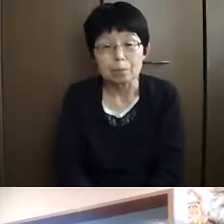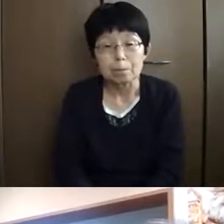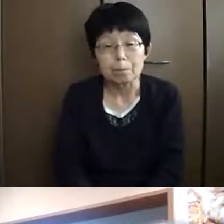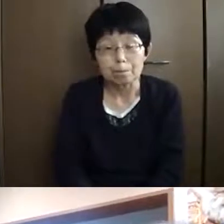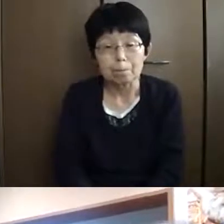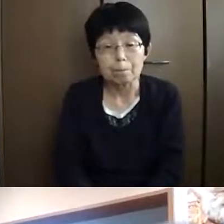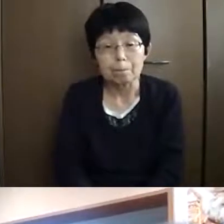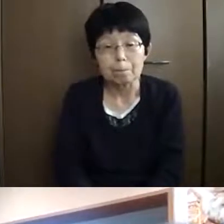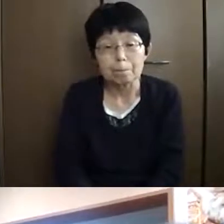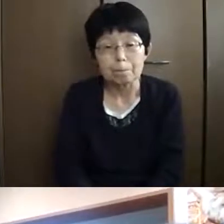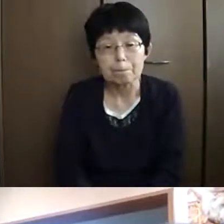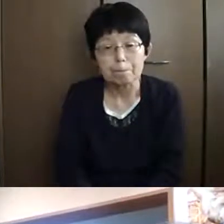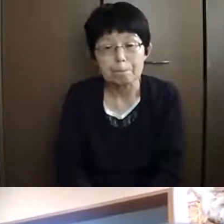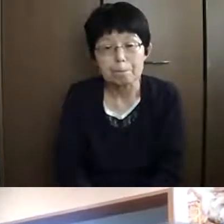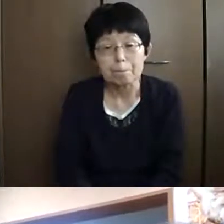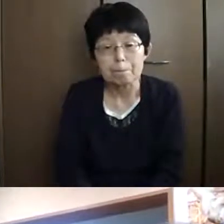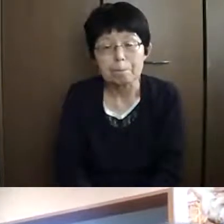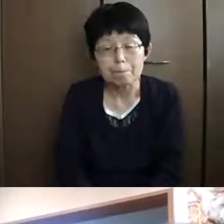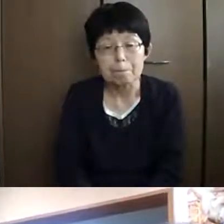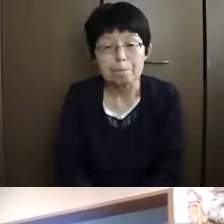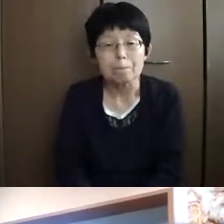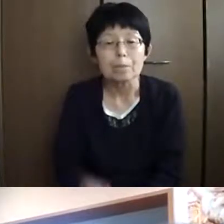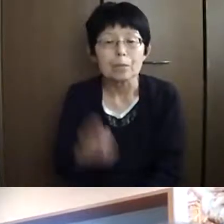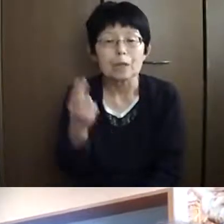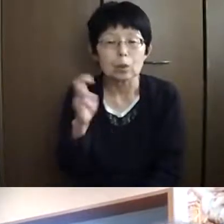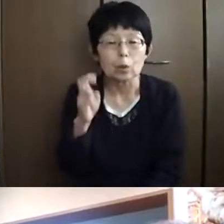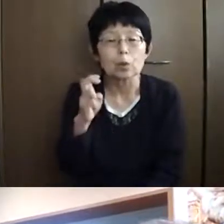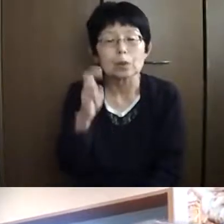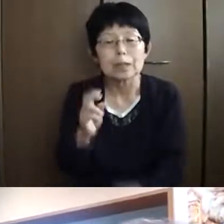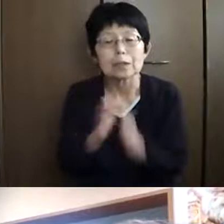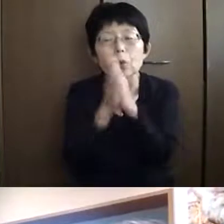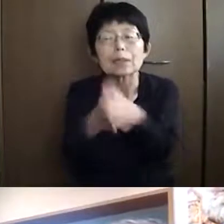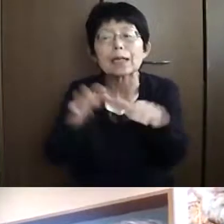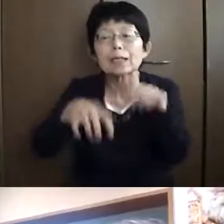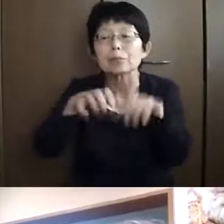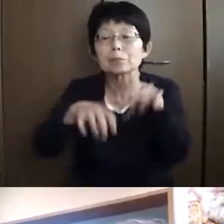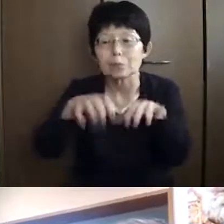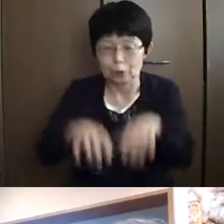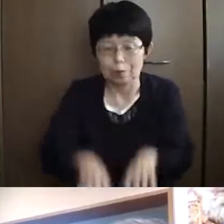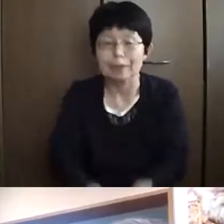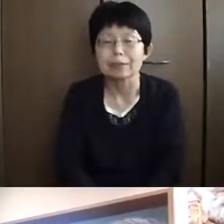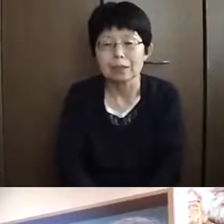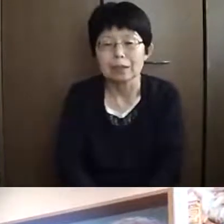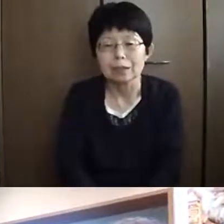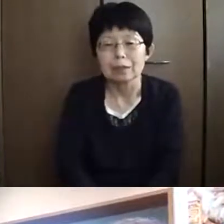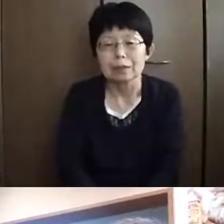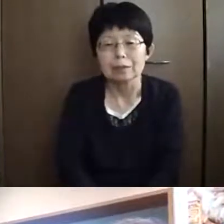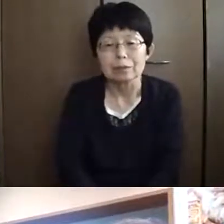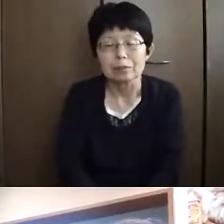ましょう。 そうですね。ではトロロさん、 はい、 ですね、自